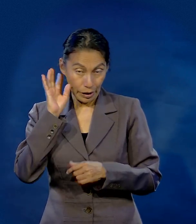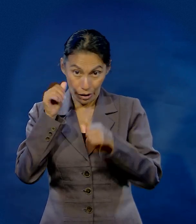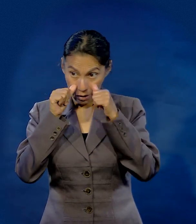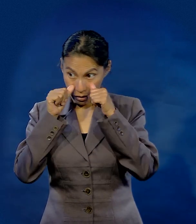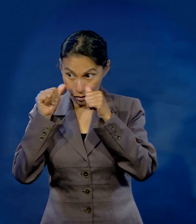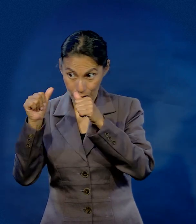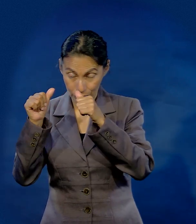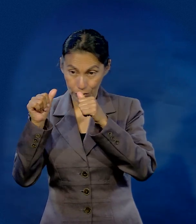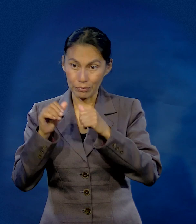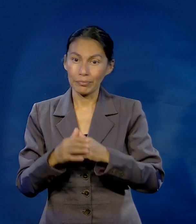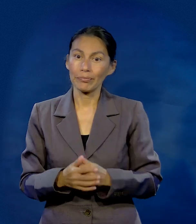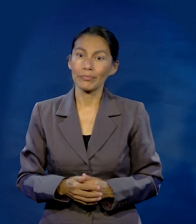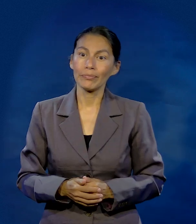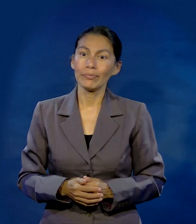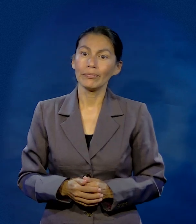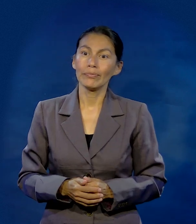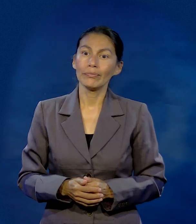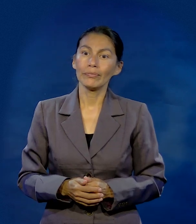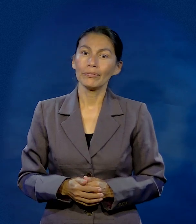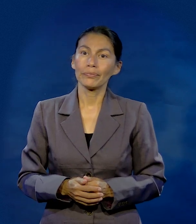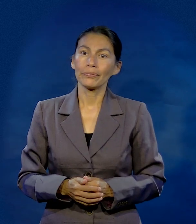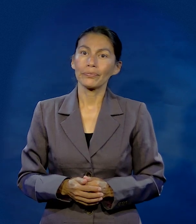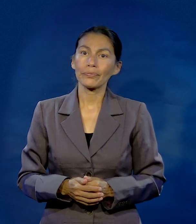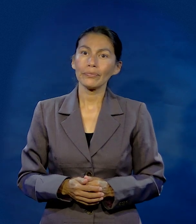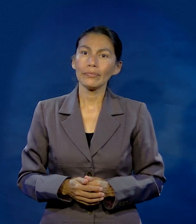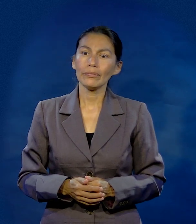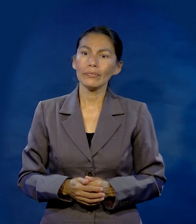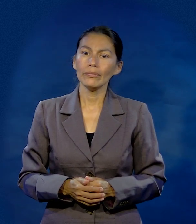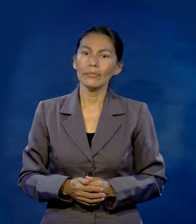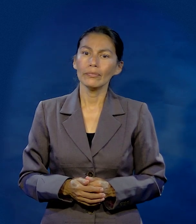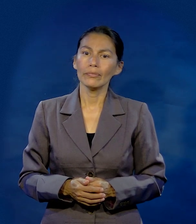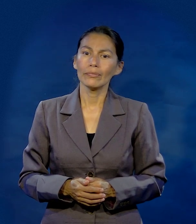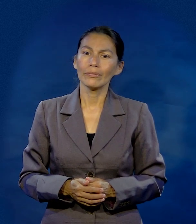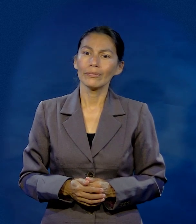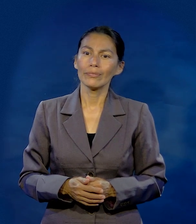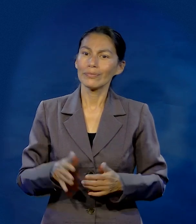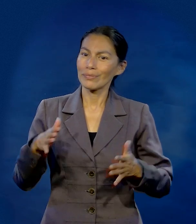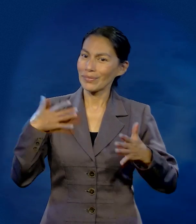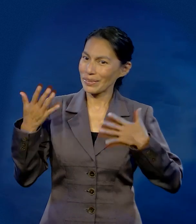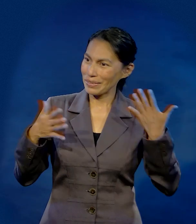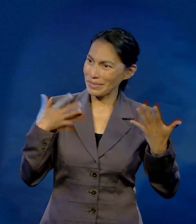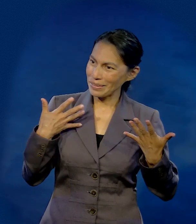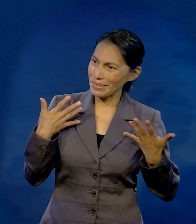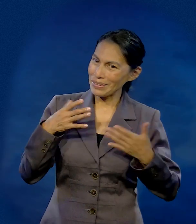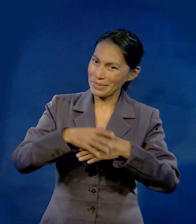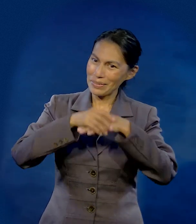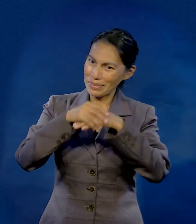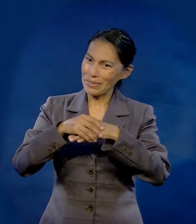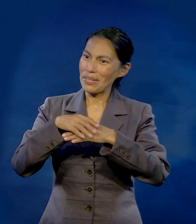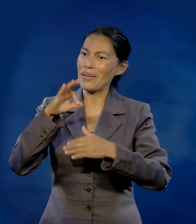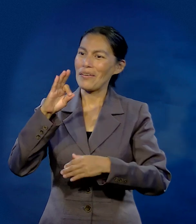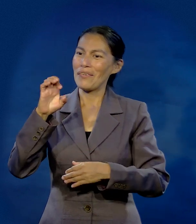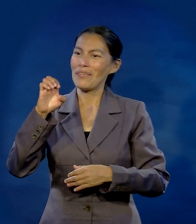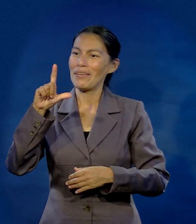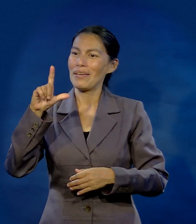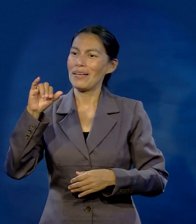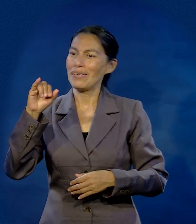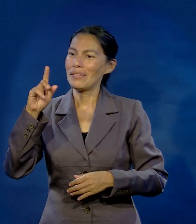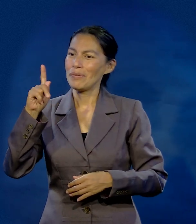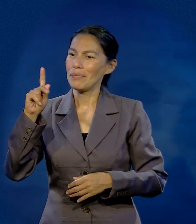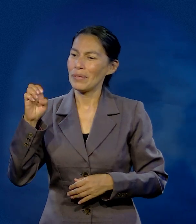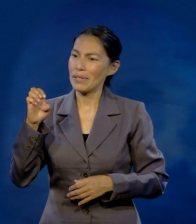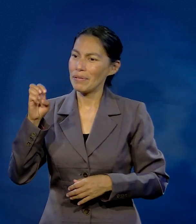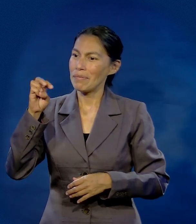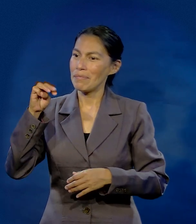Bullón nunca lo encontré y el pastor portes andaba por Australia tuve que hacer todo un movimiento